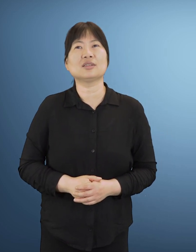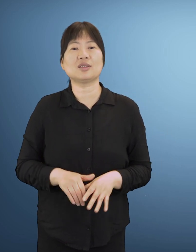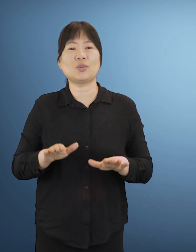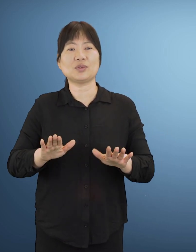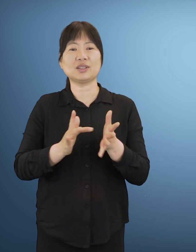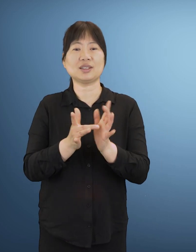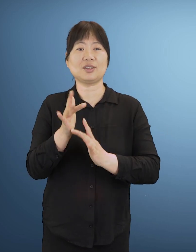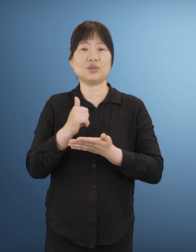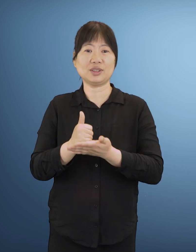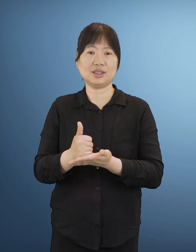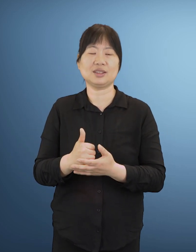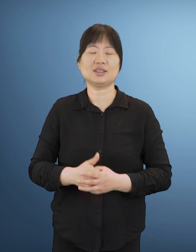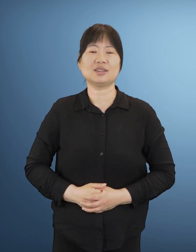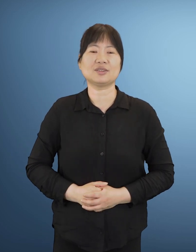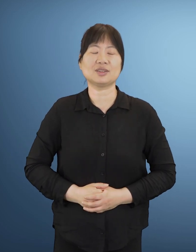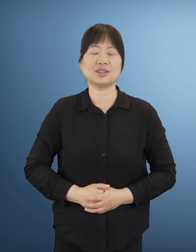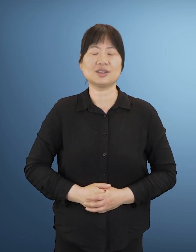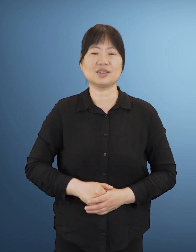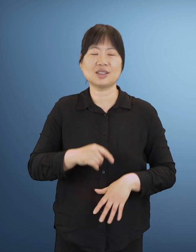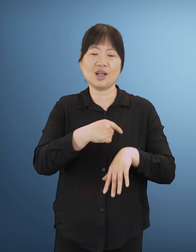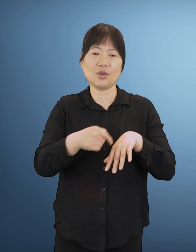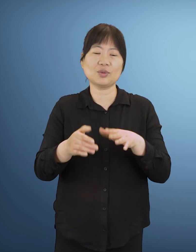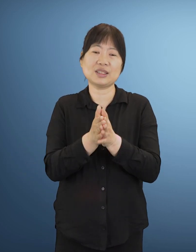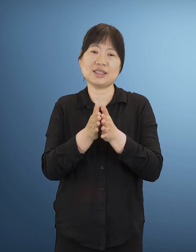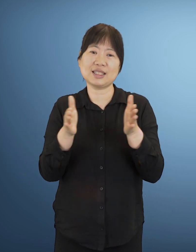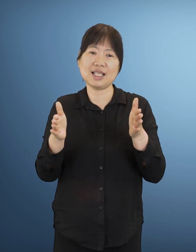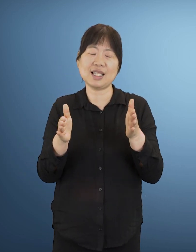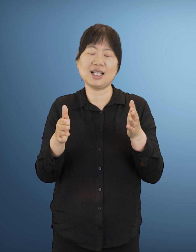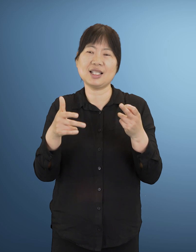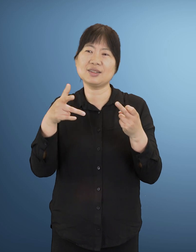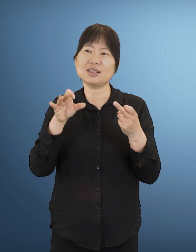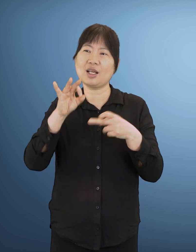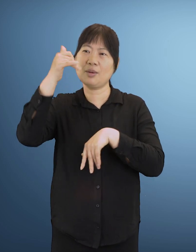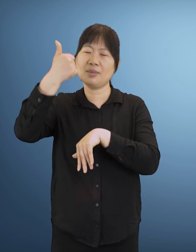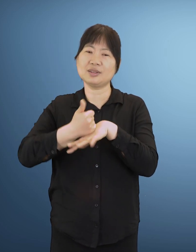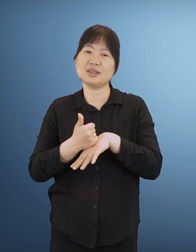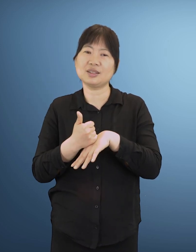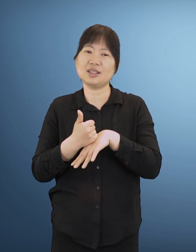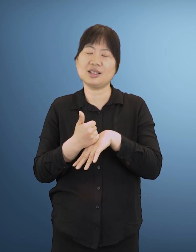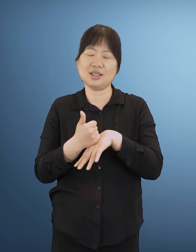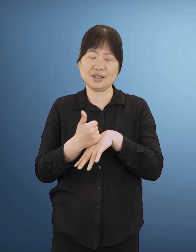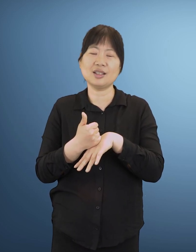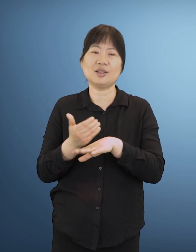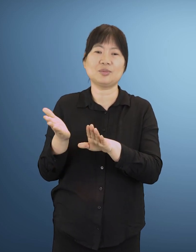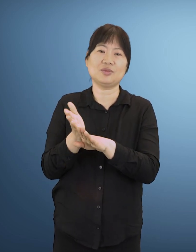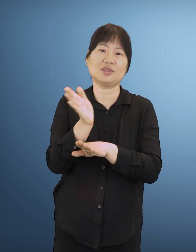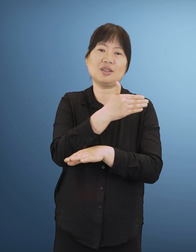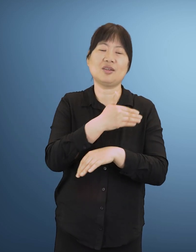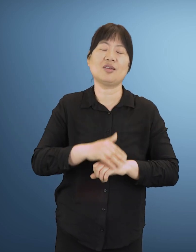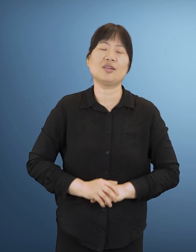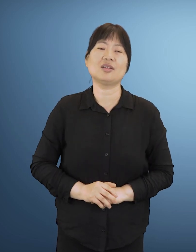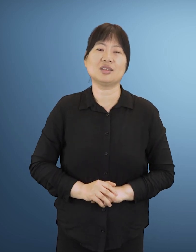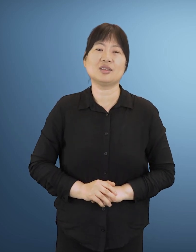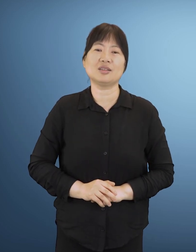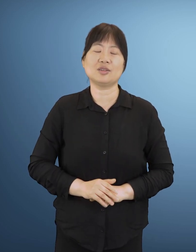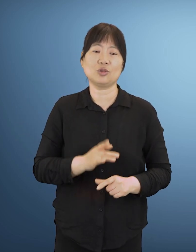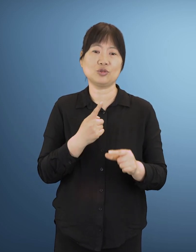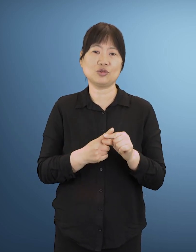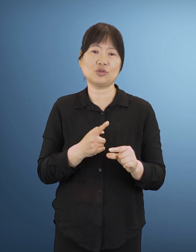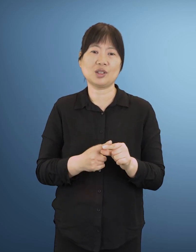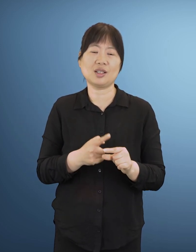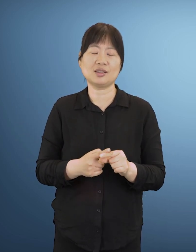오늘 예수님께서 혈육으로 시작된 12장 마지막 파트에서부터